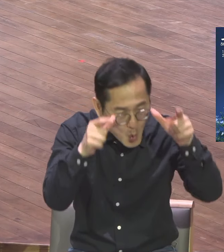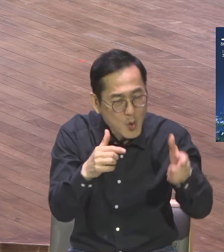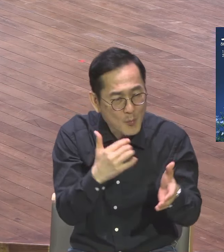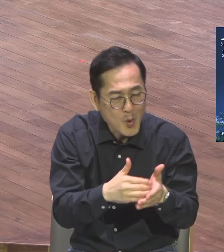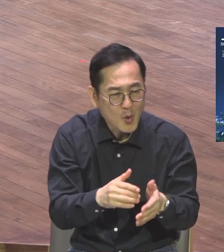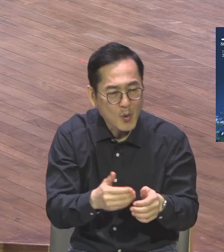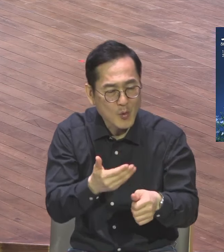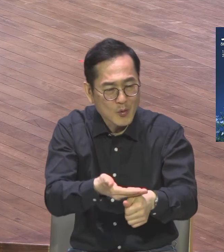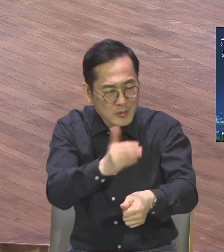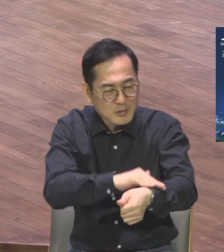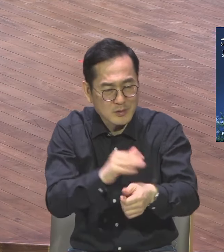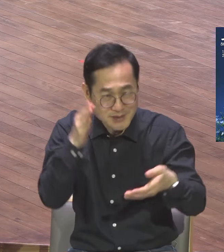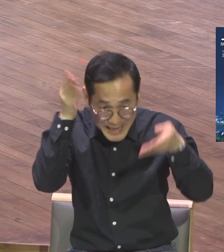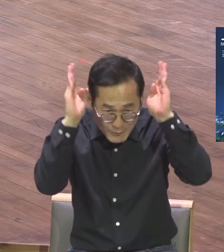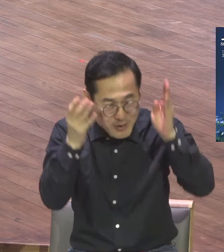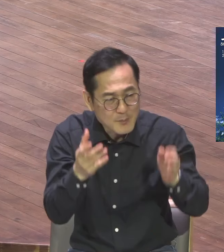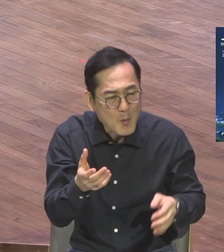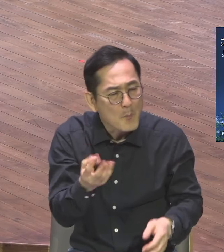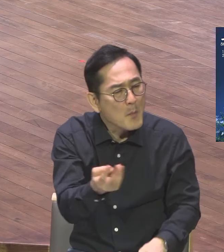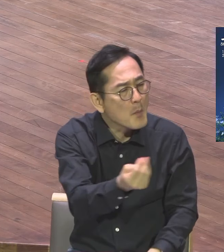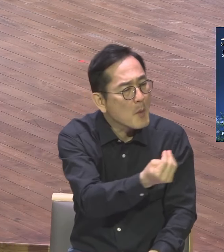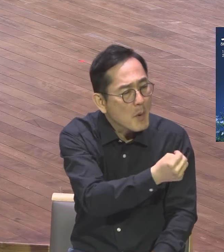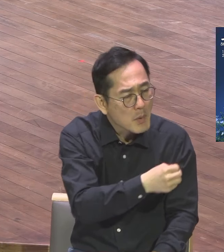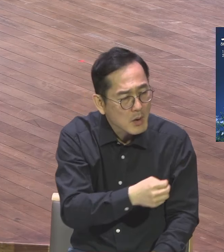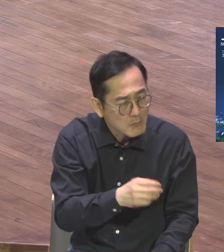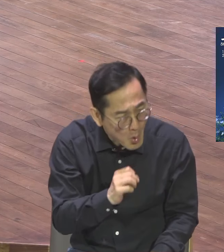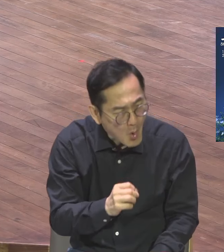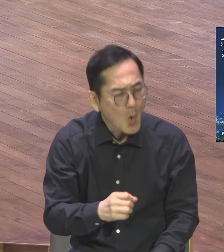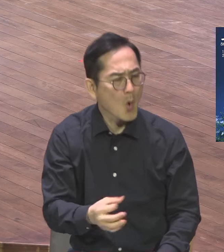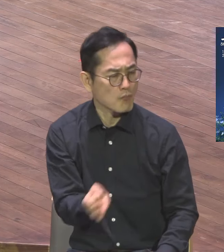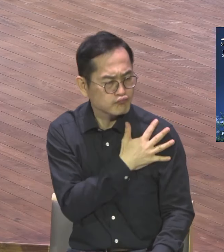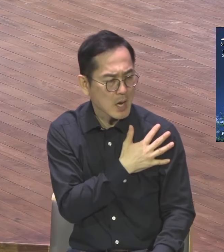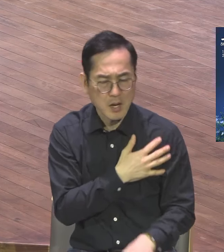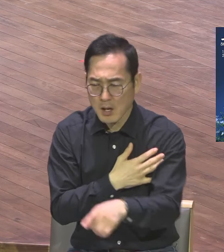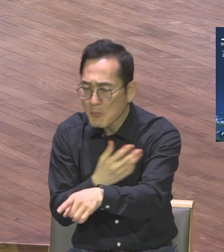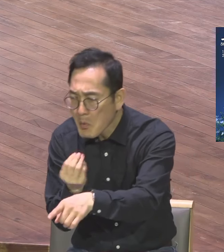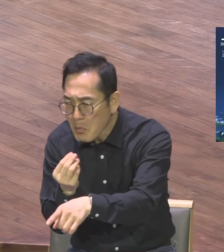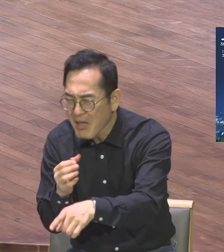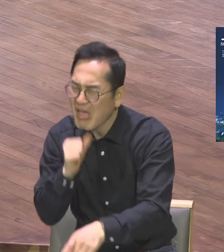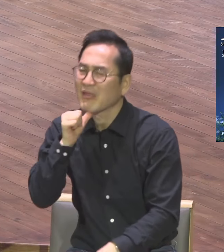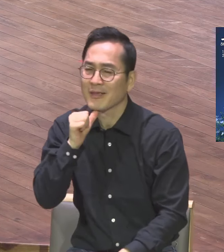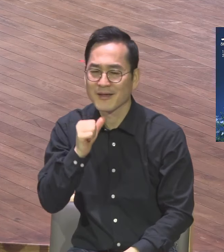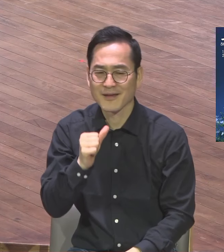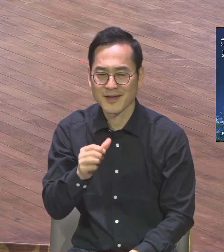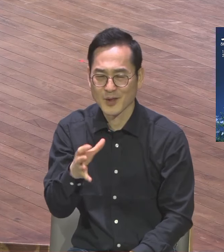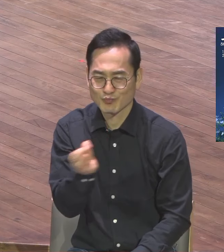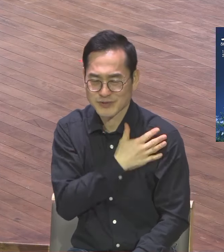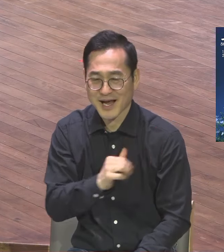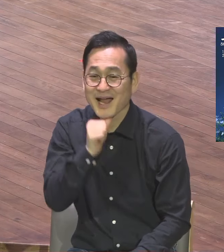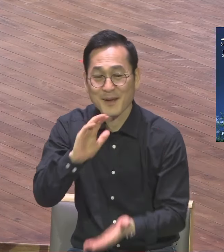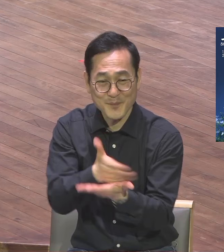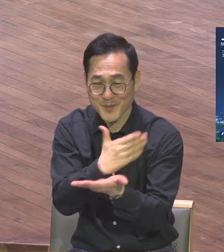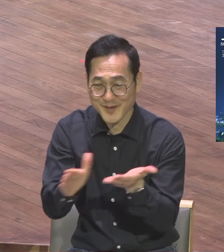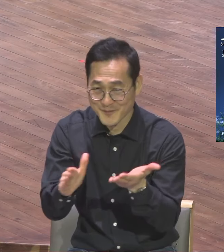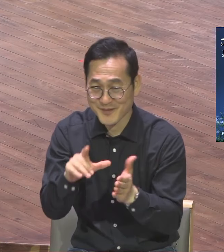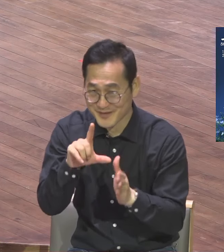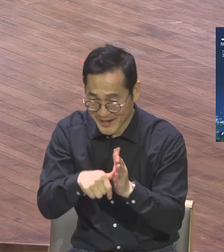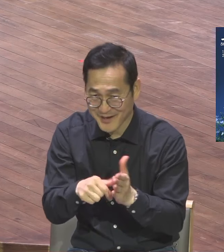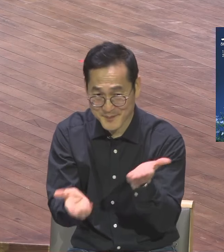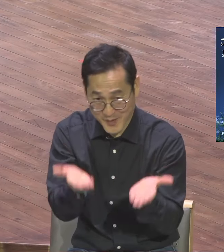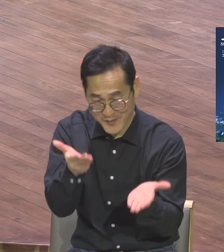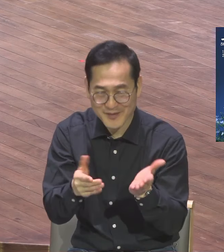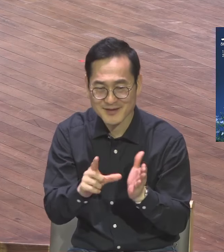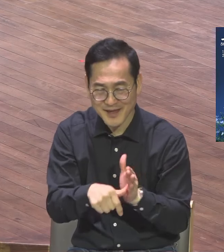말하죠. 이 사람이 얼마나 부유한가를 그렇게 평가를 하지, 그렇게 말하죠. 이렇게 유대인들은 양을 비롯해서